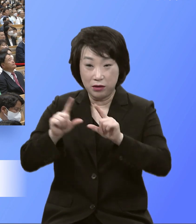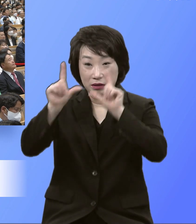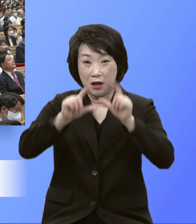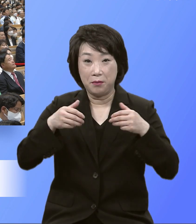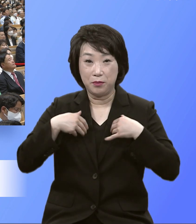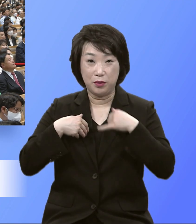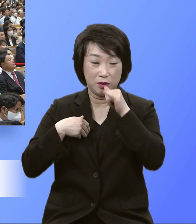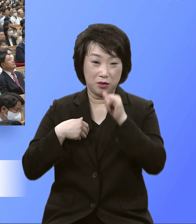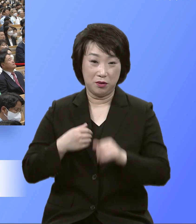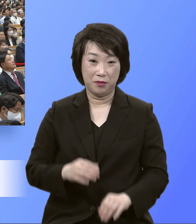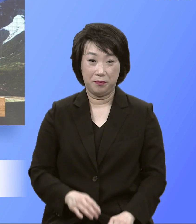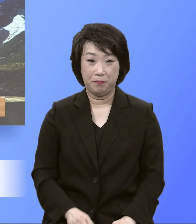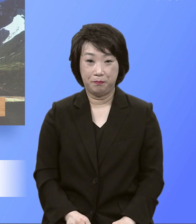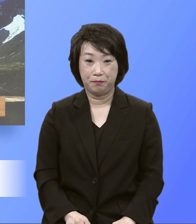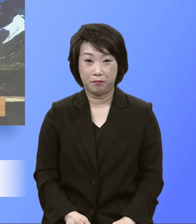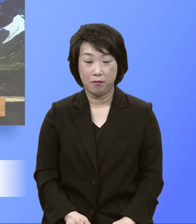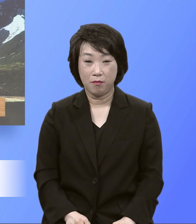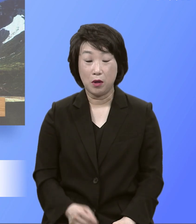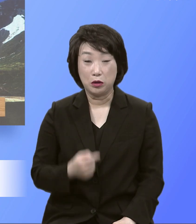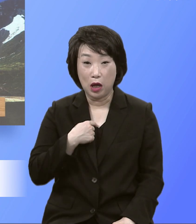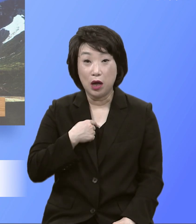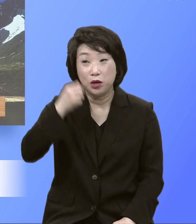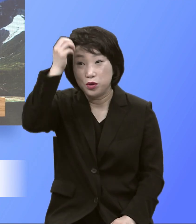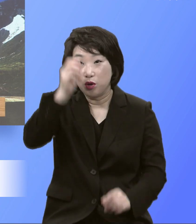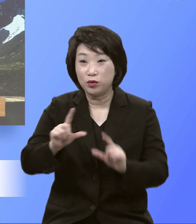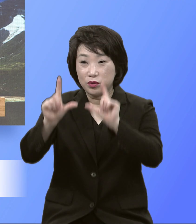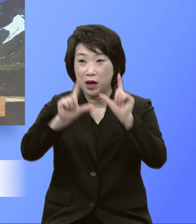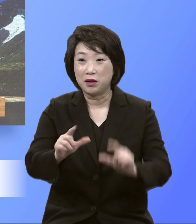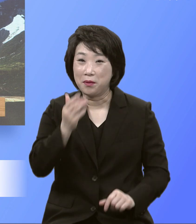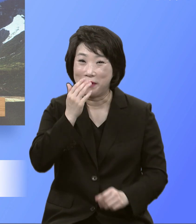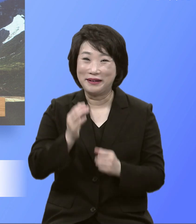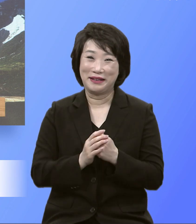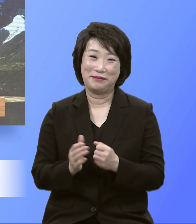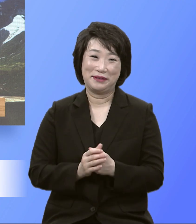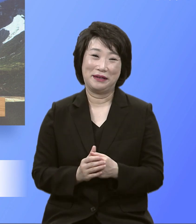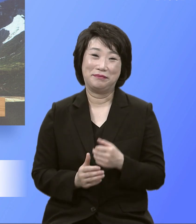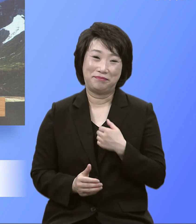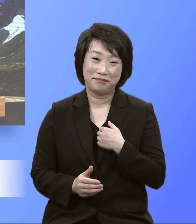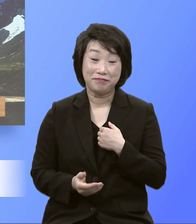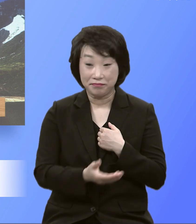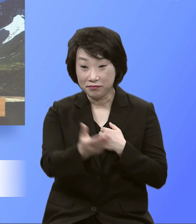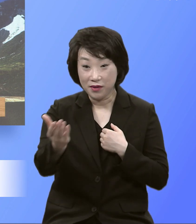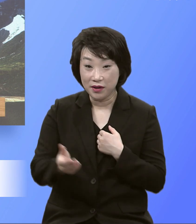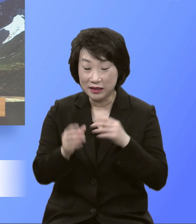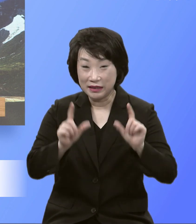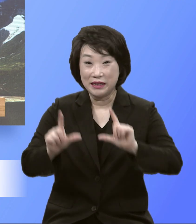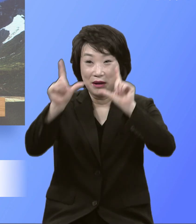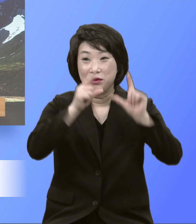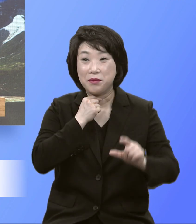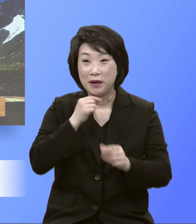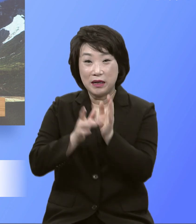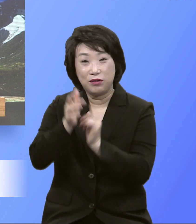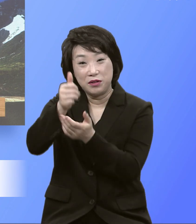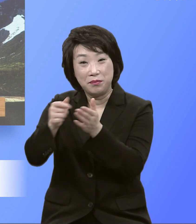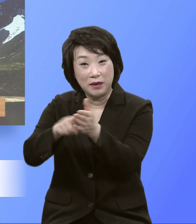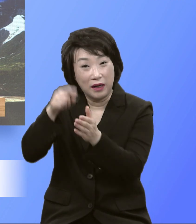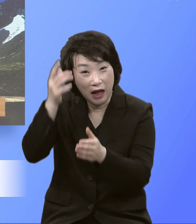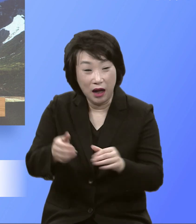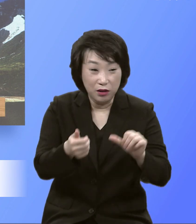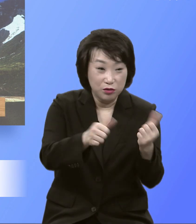그것이. 그래야 내용이 살잖아요. 여러분, 살려고 해서 믿어요? 죽으려고 해서